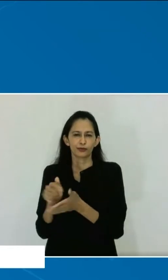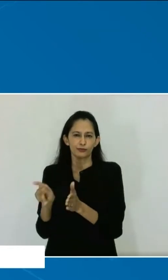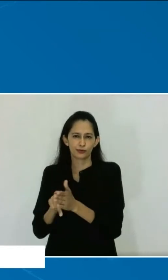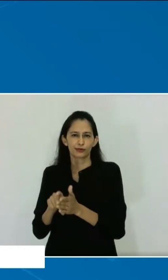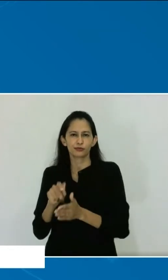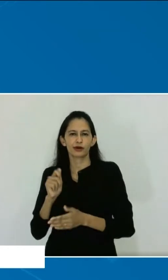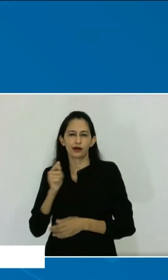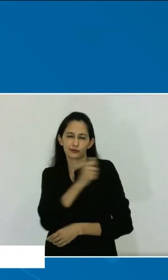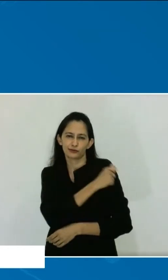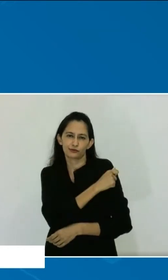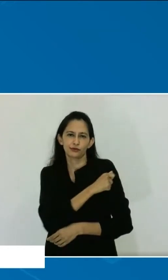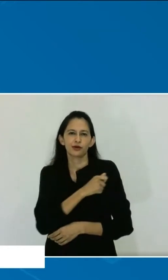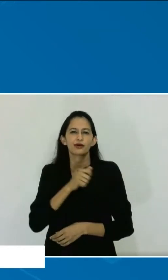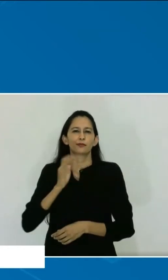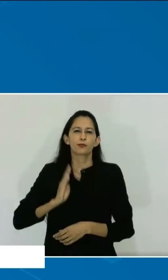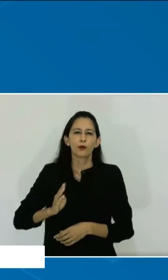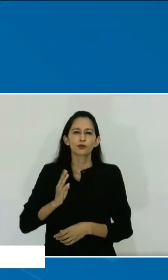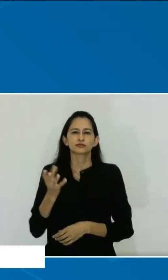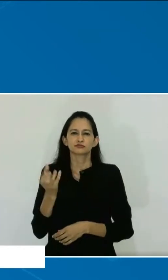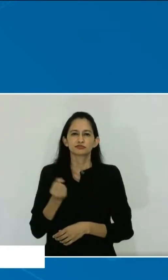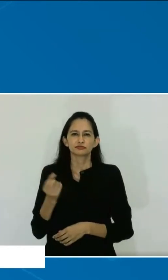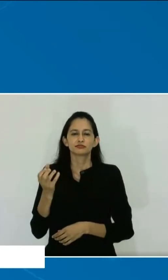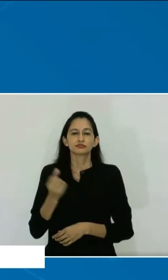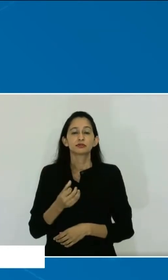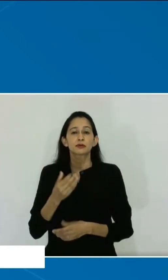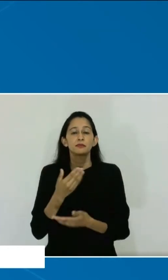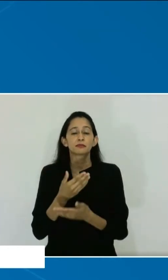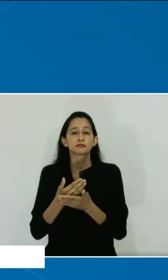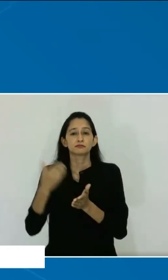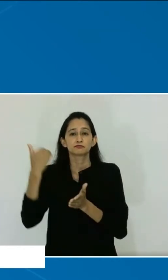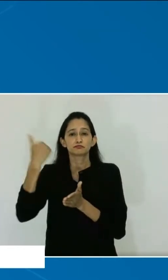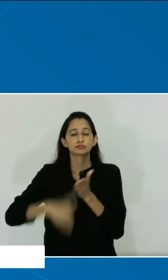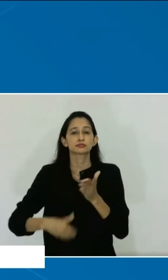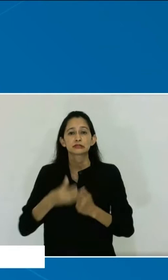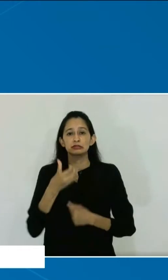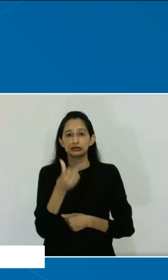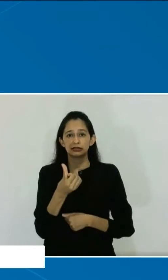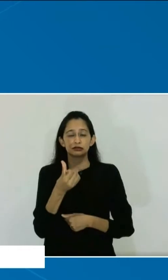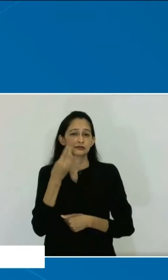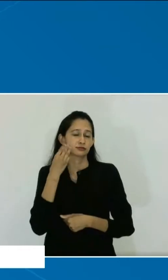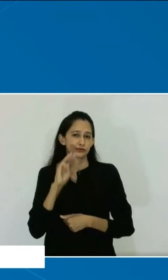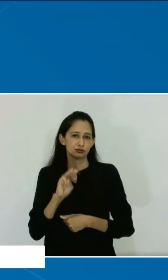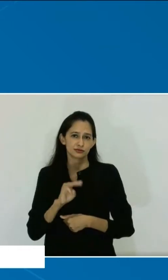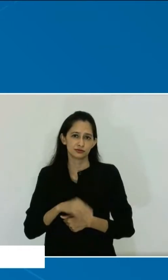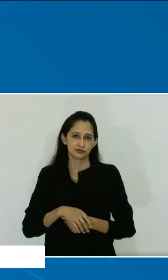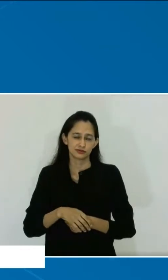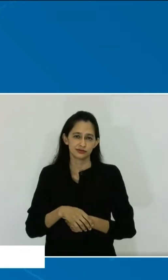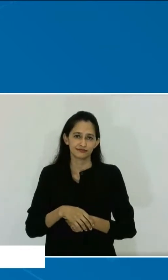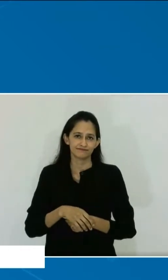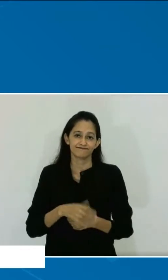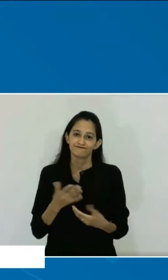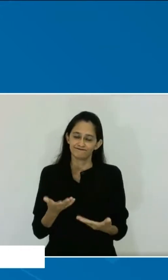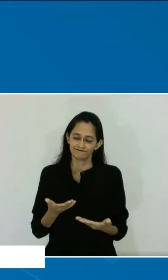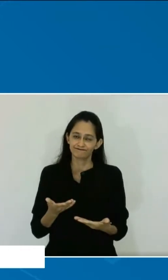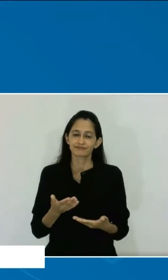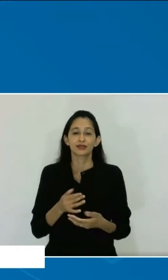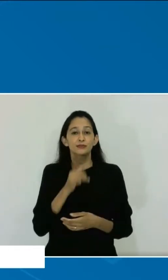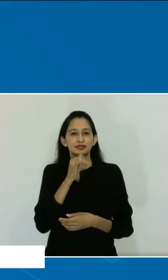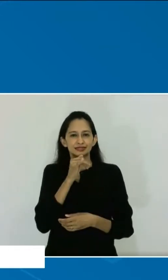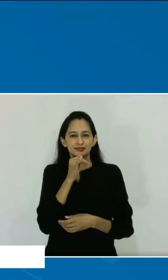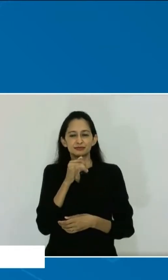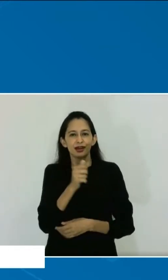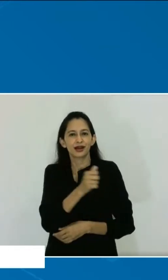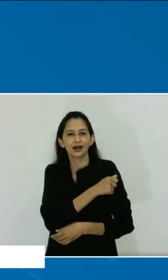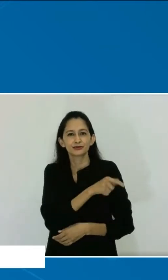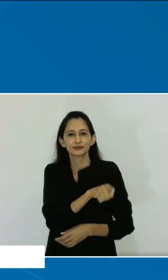indica um corte de 6 milhões. Inviabiliza, portanto, a manutenção, né, daqueles estudantes